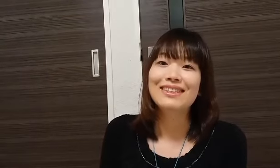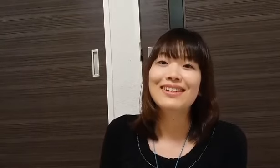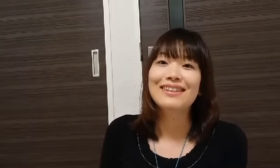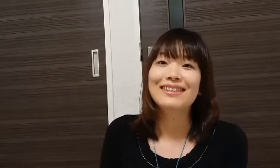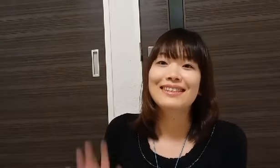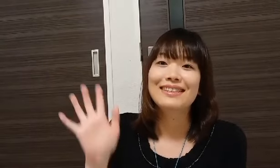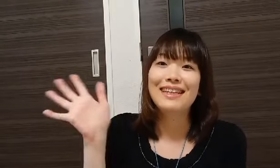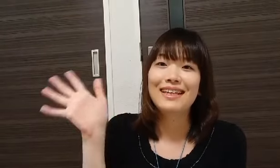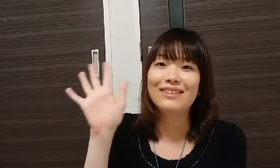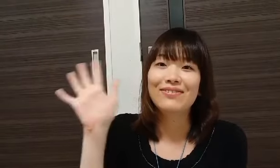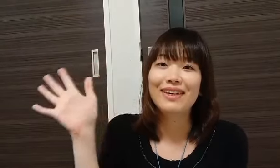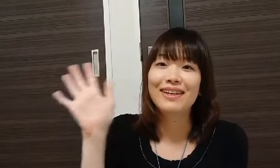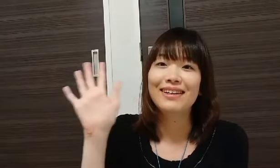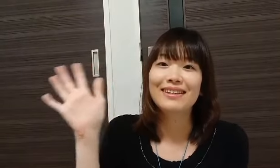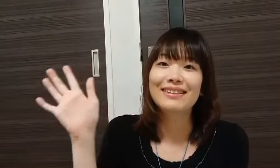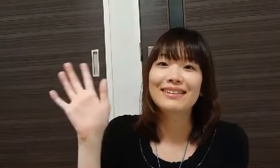ましょう失礼します